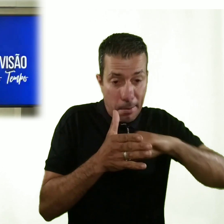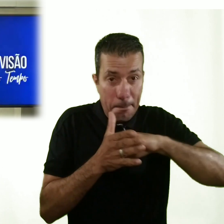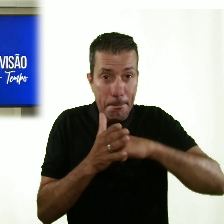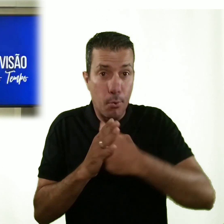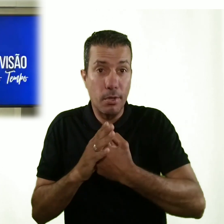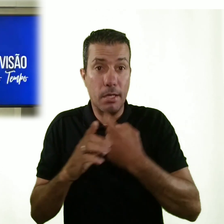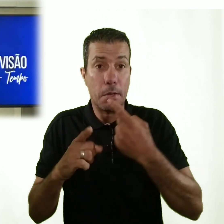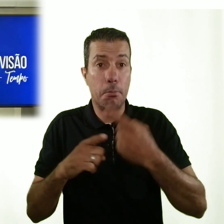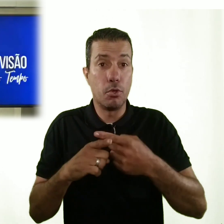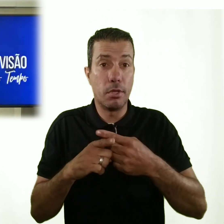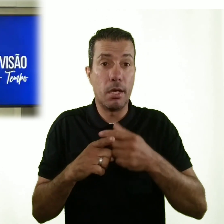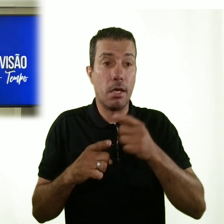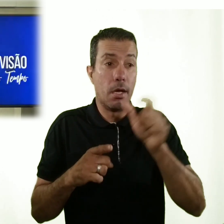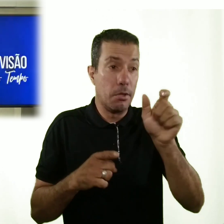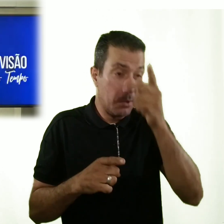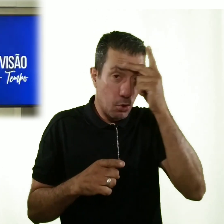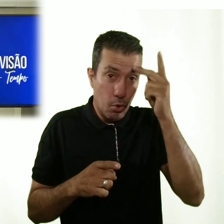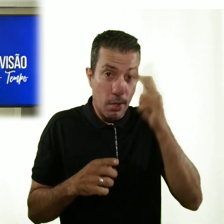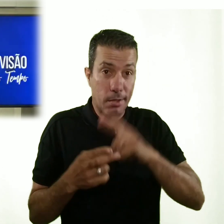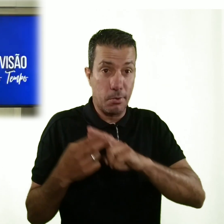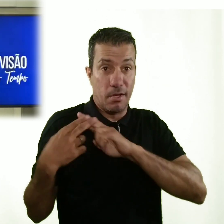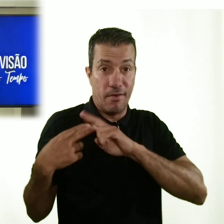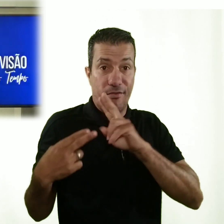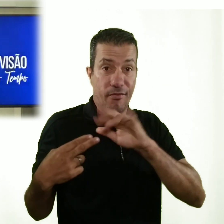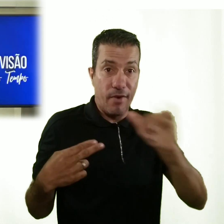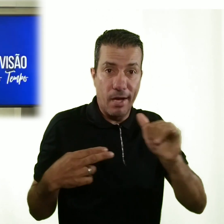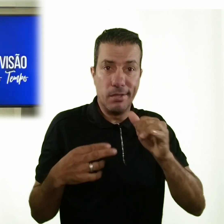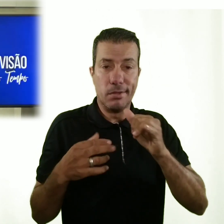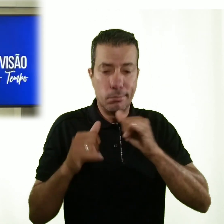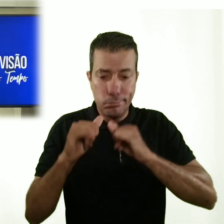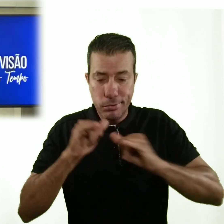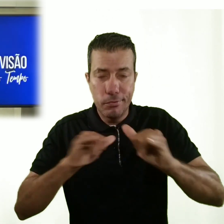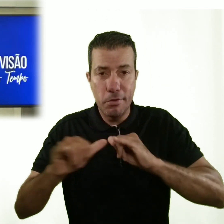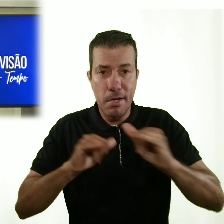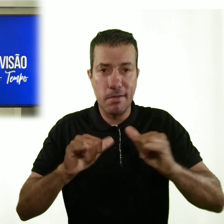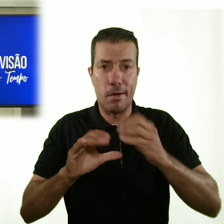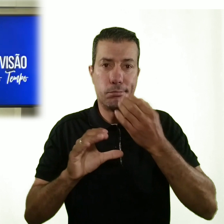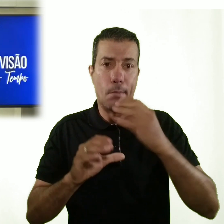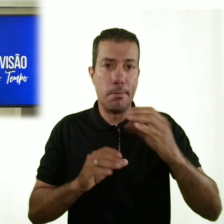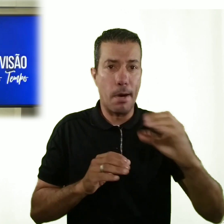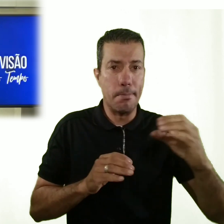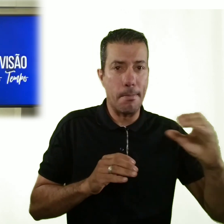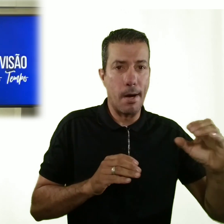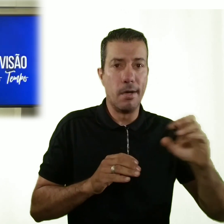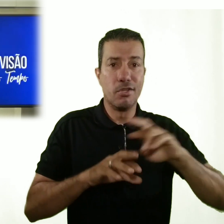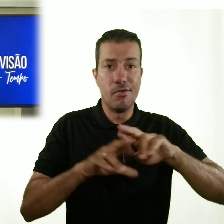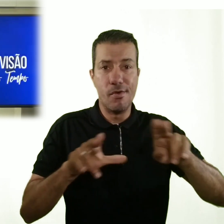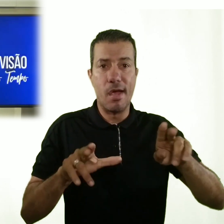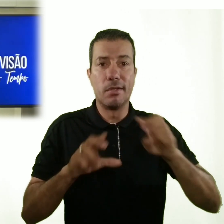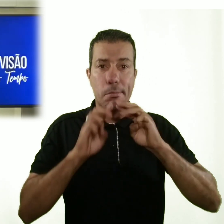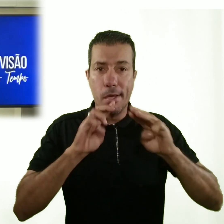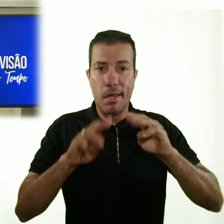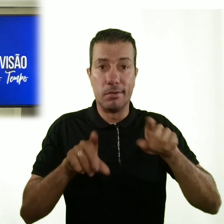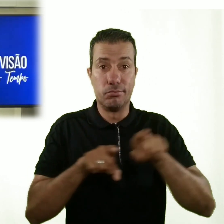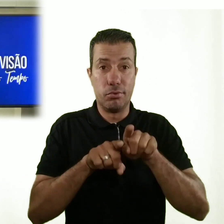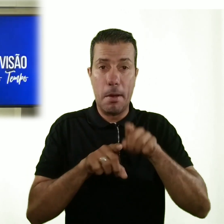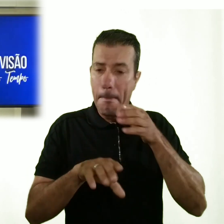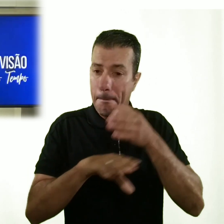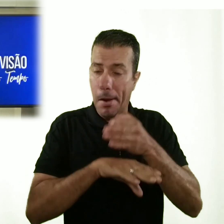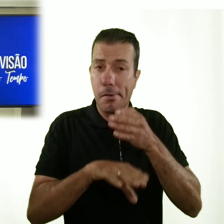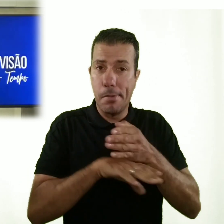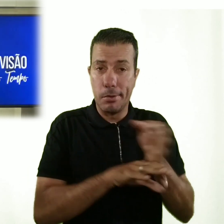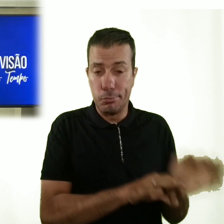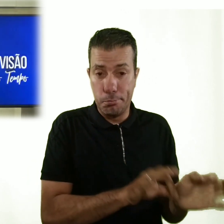e conteúdo para você. Então não se preocupe, não será um grupo que vai te atormentar com excesso de mensagens. Você pode participar durante o evento,